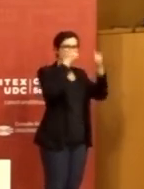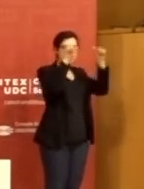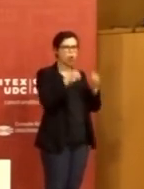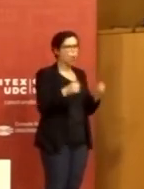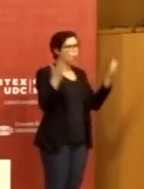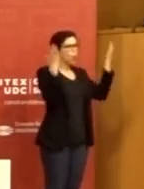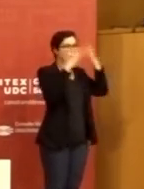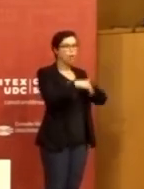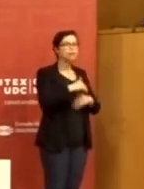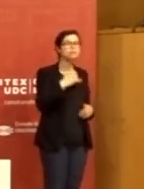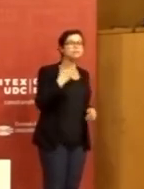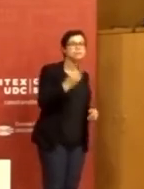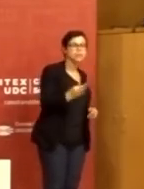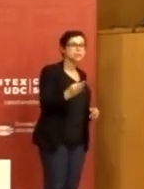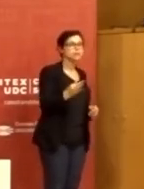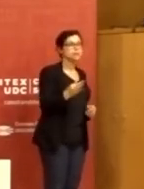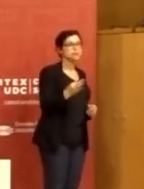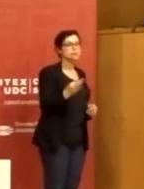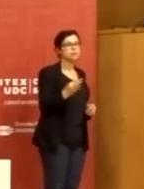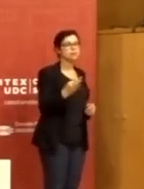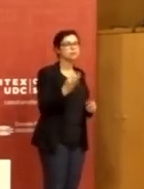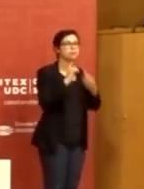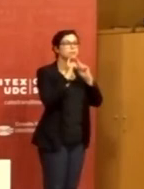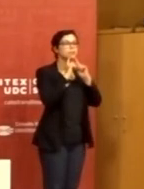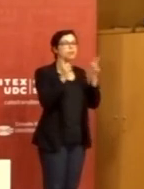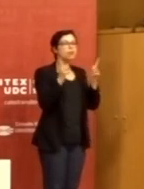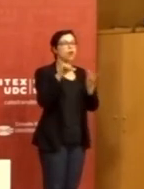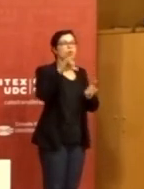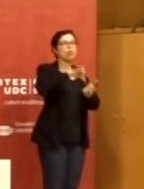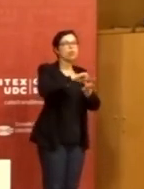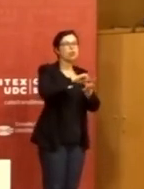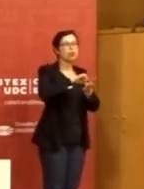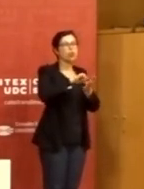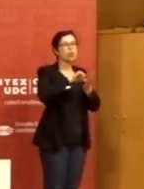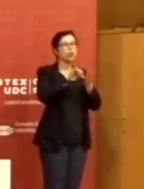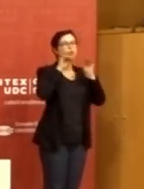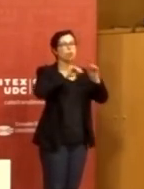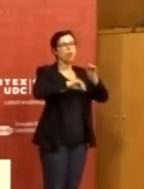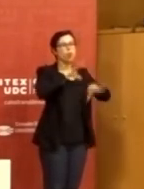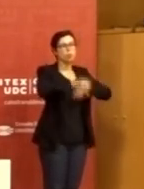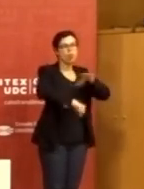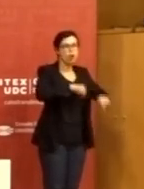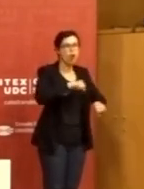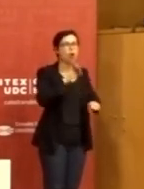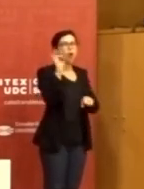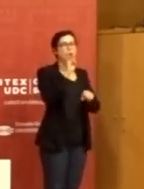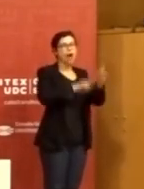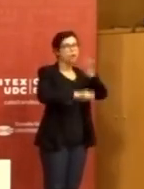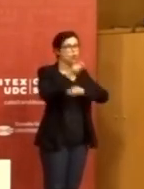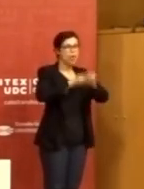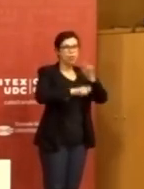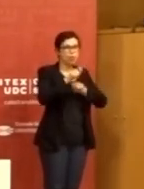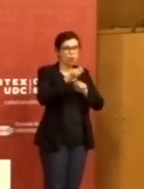muchas posibilidades, a menos que sea dentro de un centro de formación ocupacional o incluso dentro de la misma asociación,